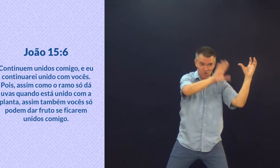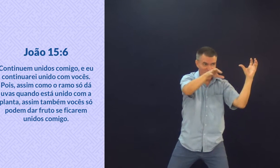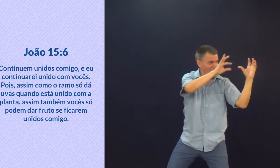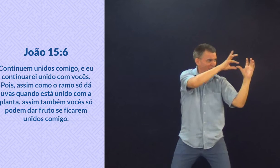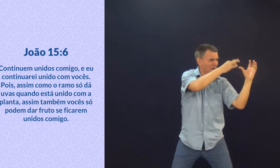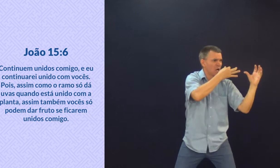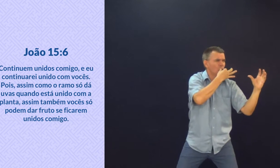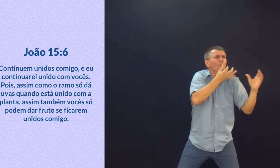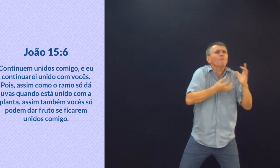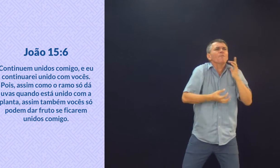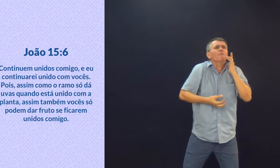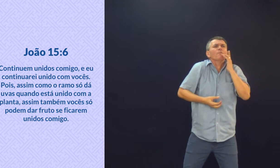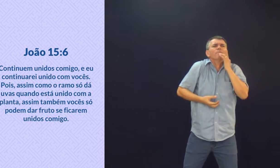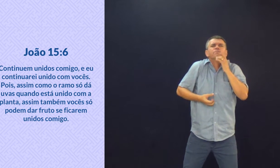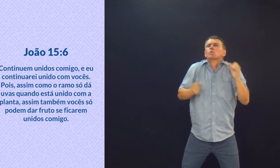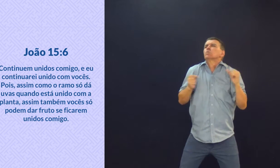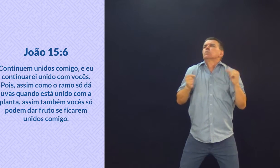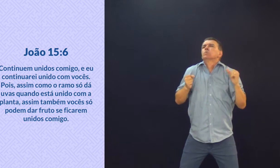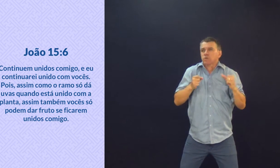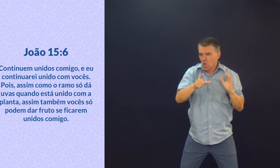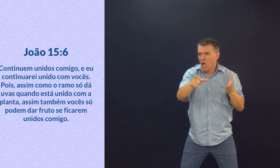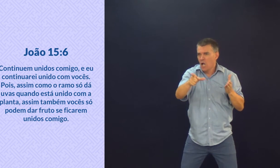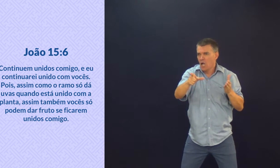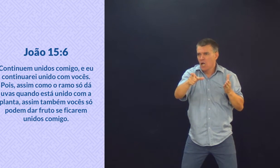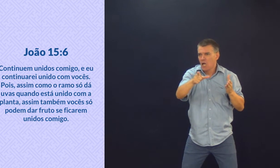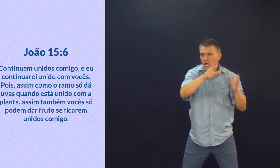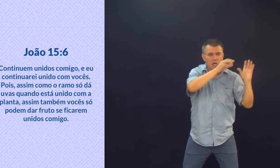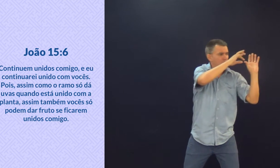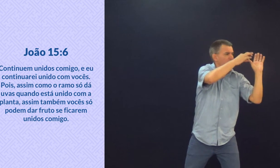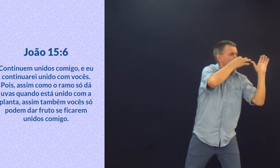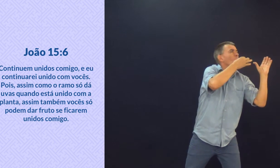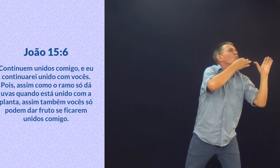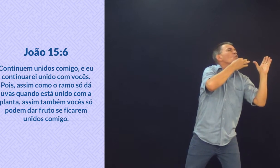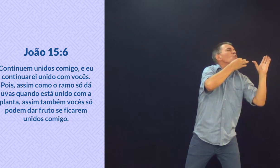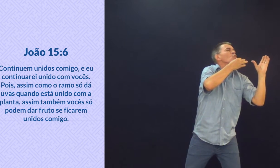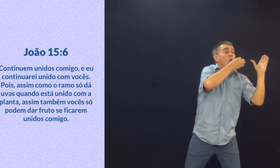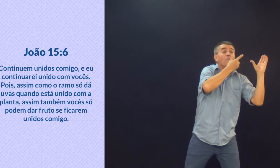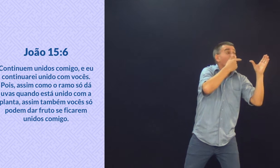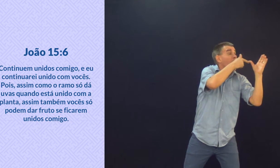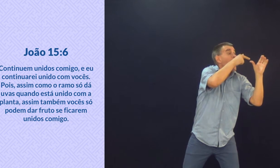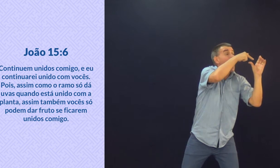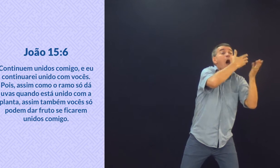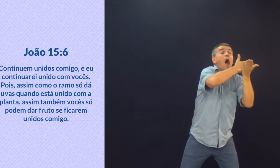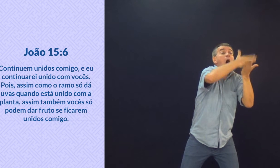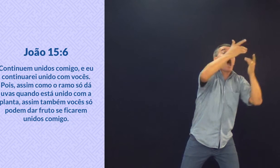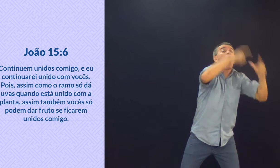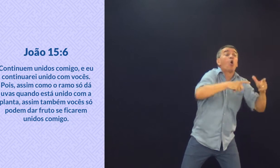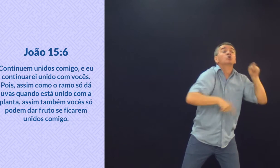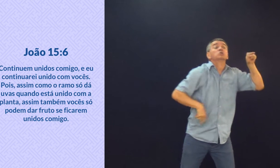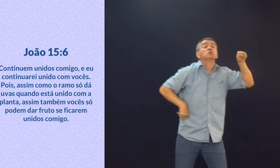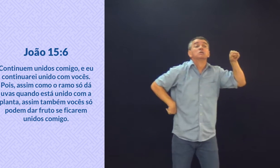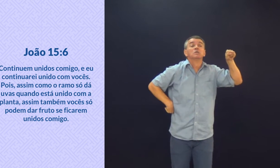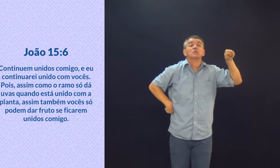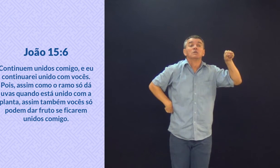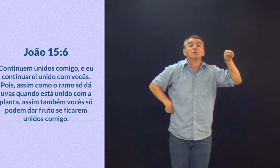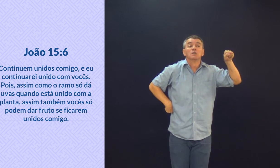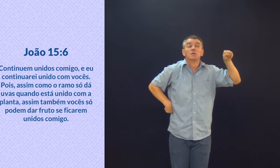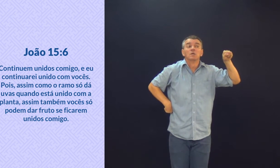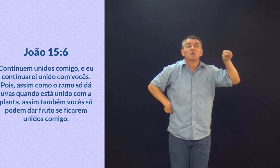são as uvas e comem gosta né porque é bom mas aonde que usa